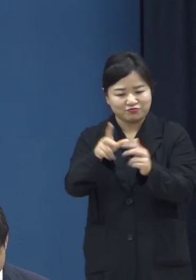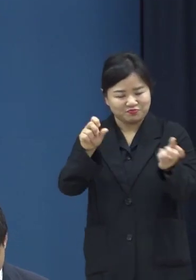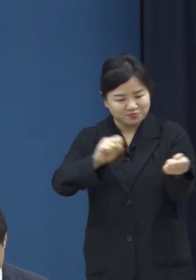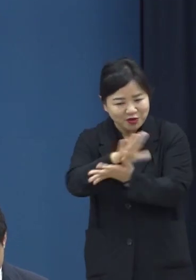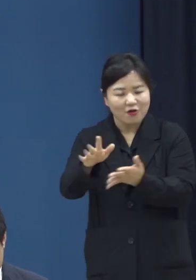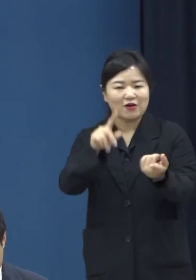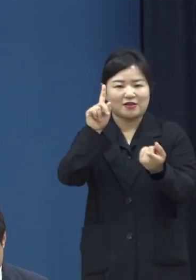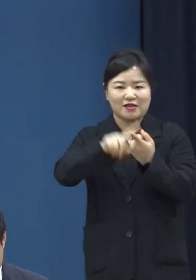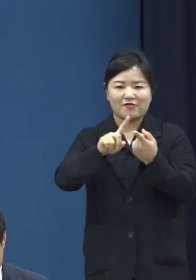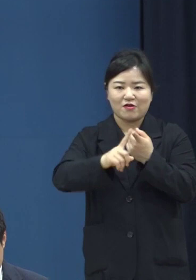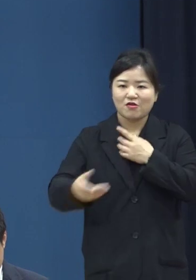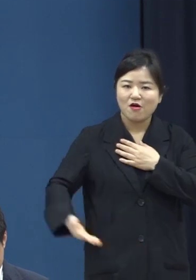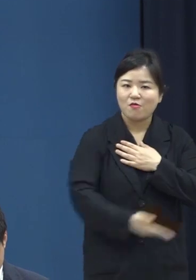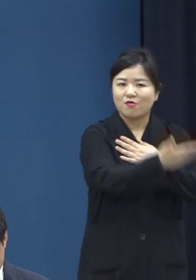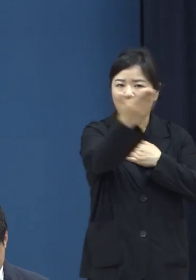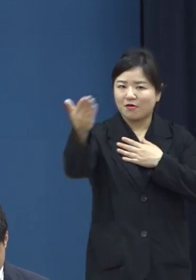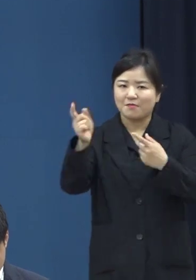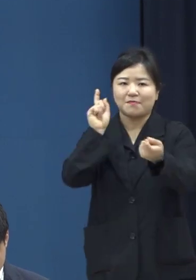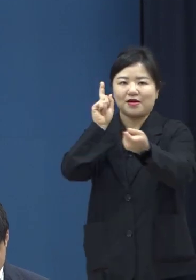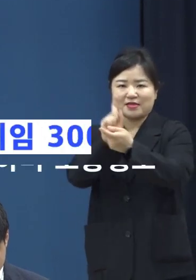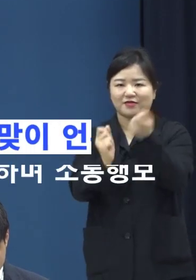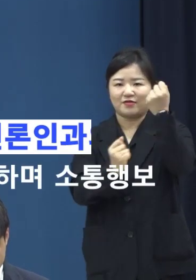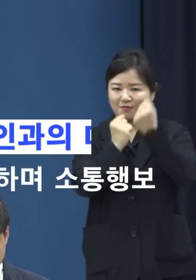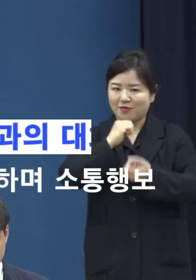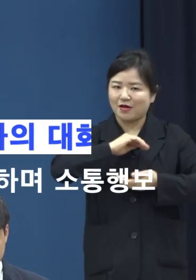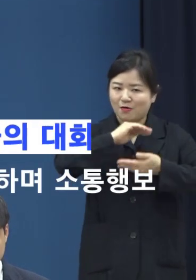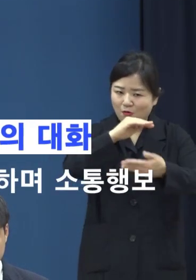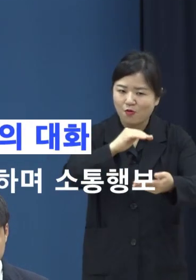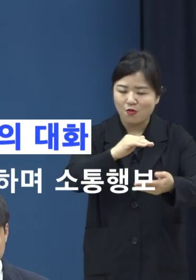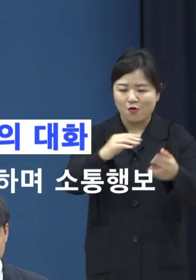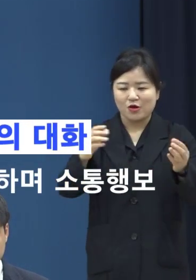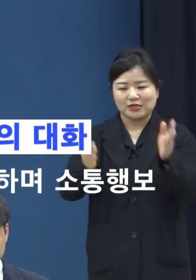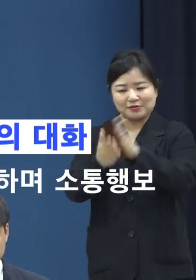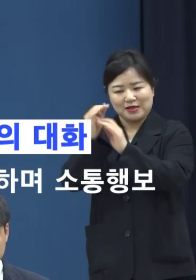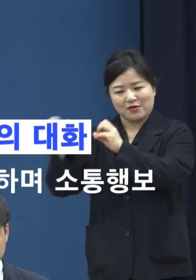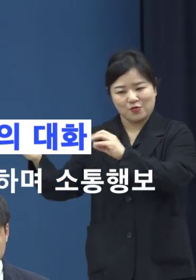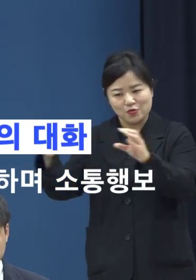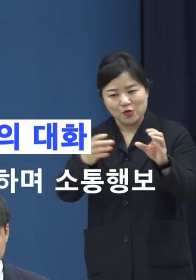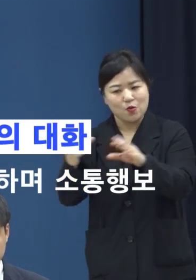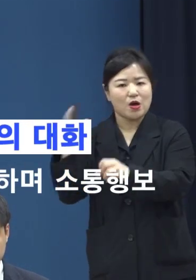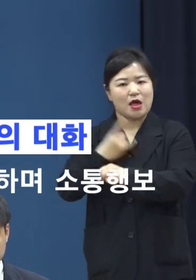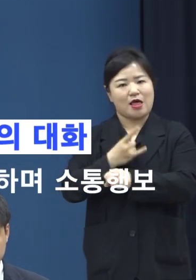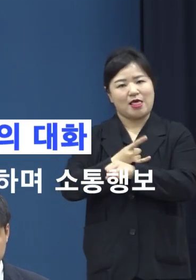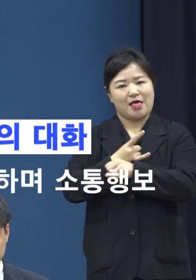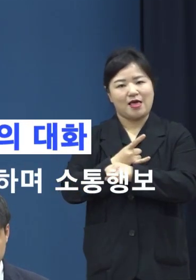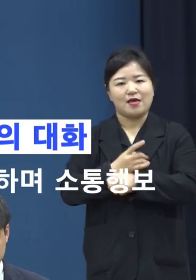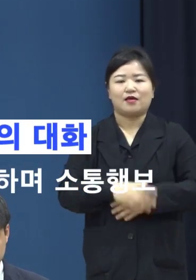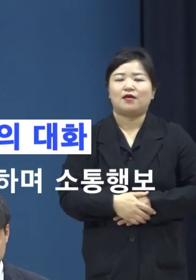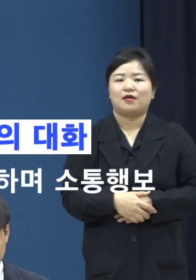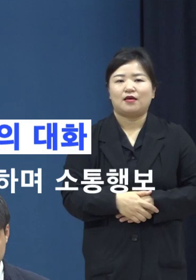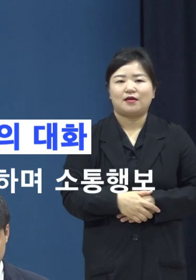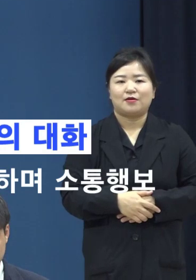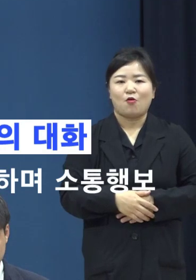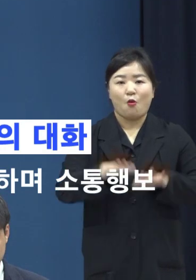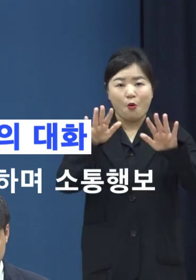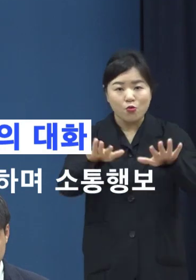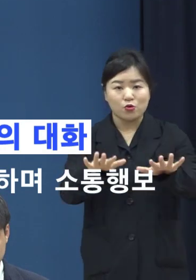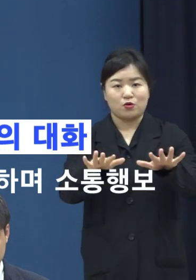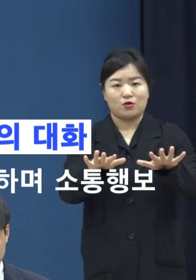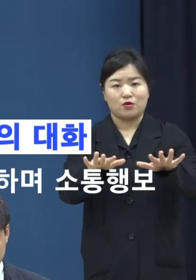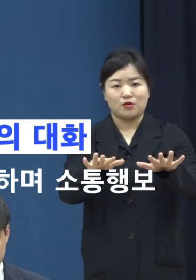우리 언론인 여러분들을 통해서 이렇게 설명드리고 시민들과 소통하는 그런 자리를 계속 갖도록 하겠습니다. 다시 한번